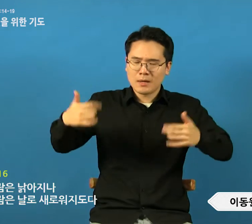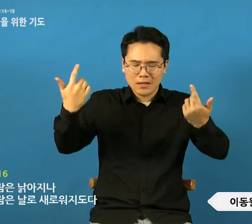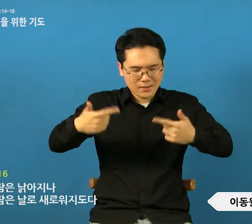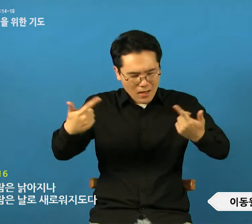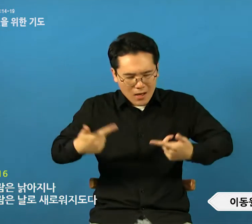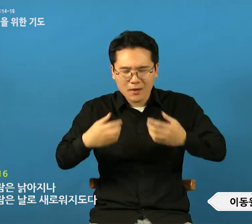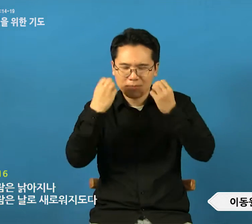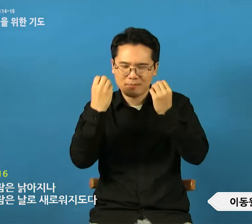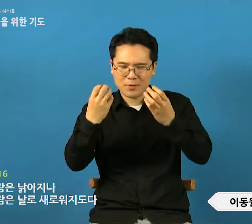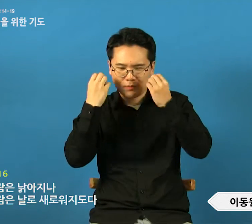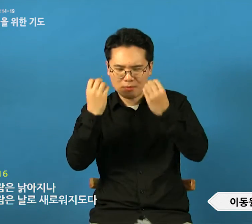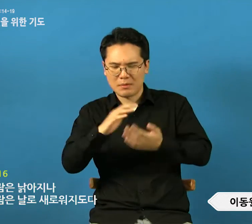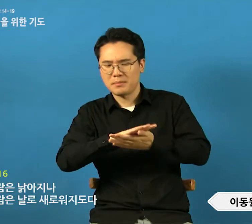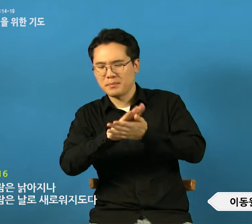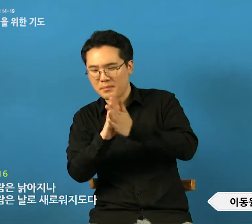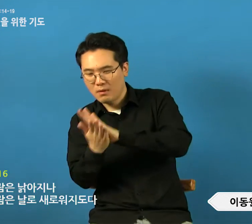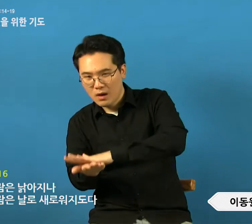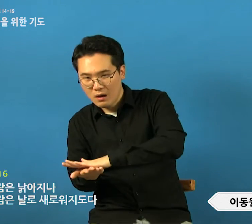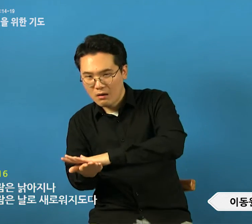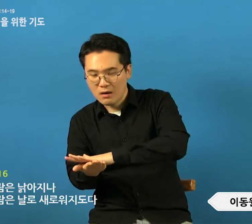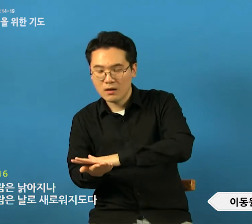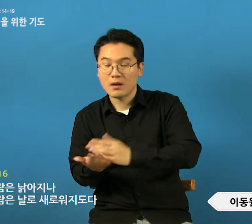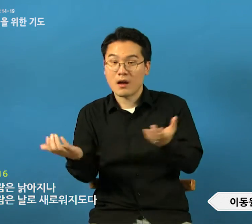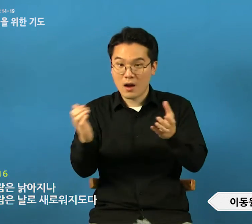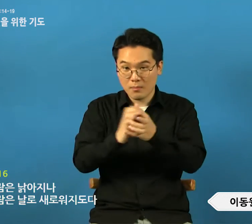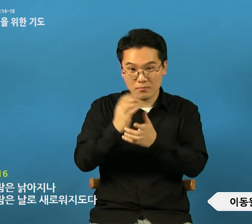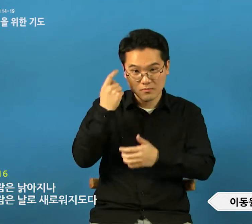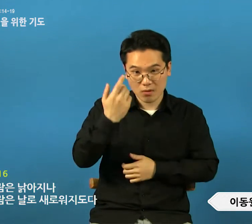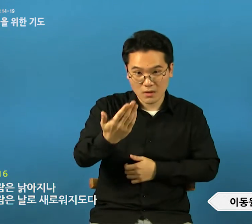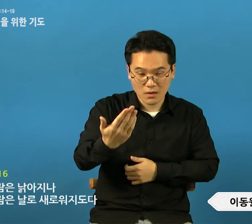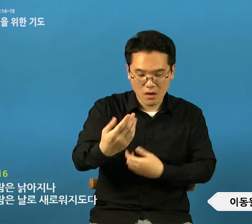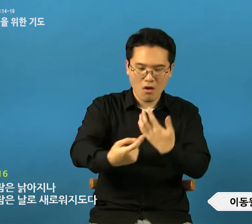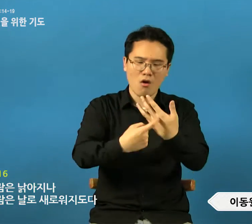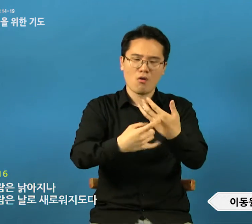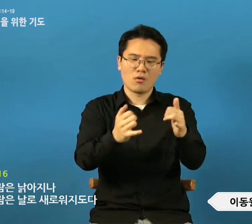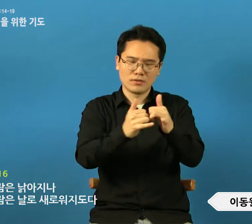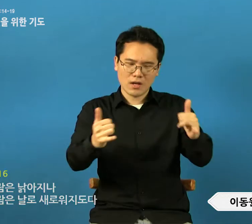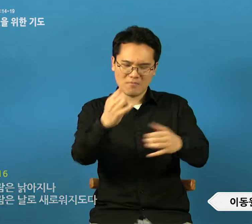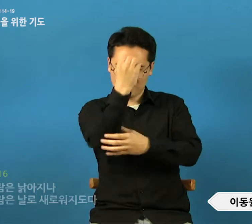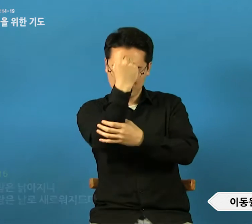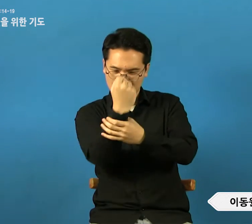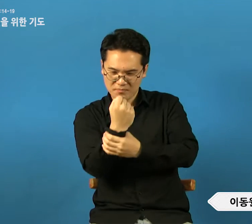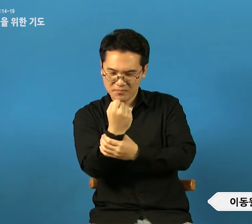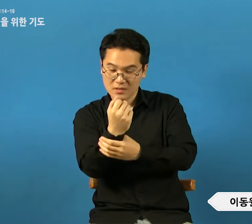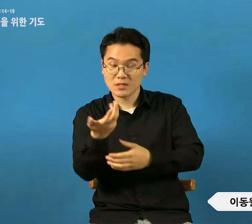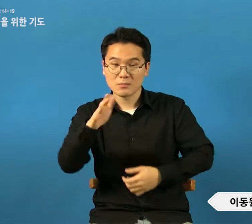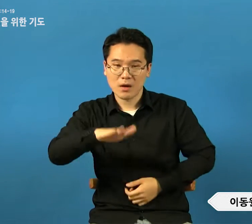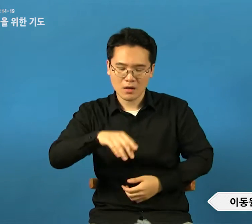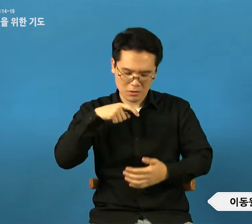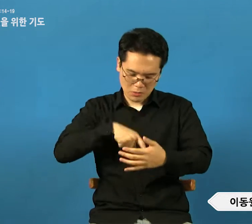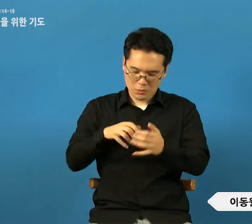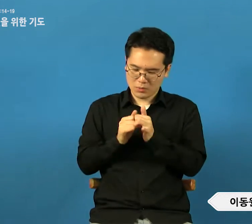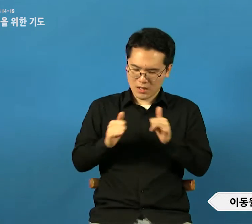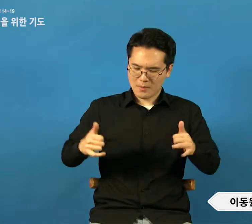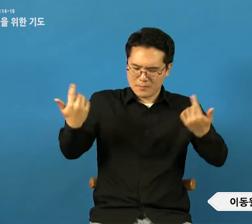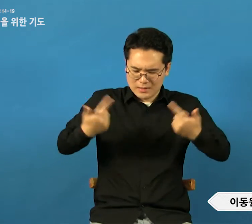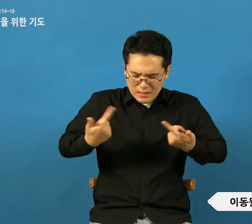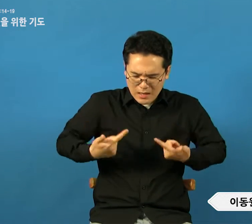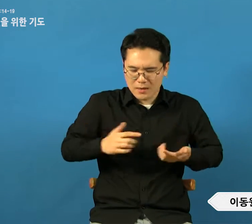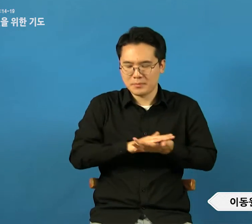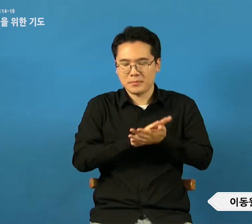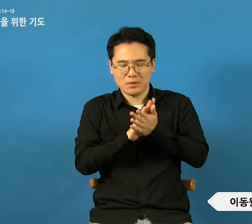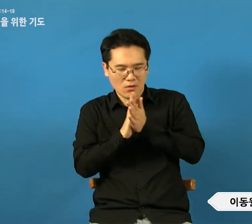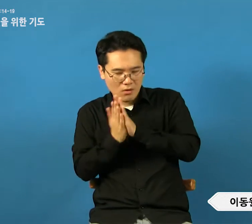아멘이십니까? 겉사람은 낡아지지만 속사람은 날로 새로워진다. 바울은 에베소 교회 성도들을